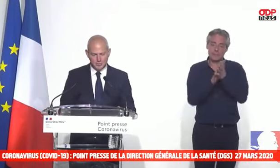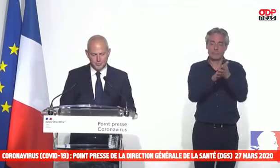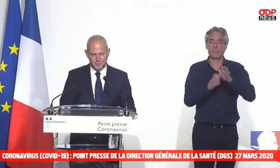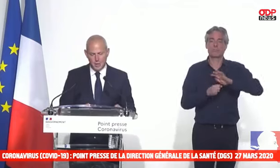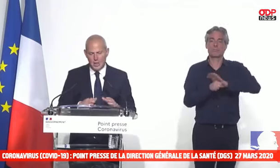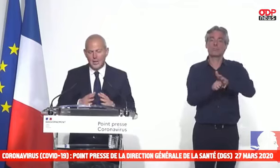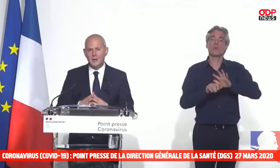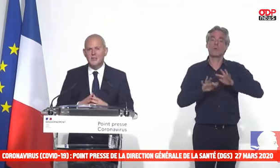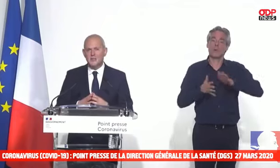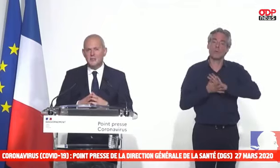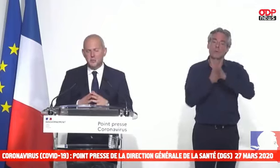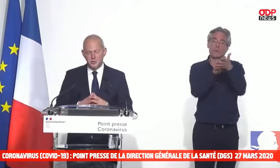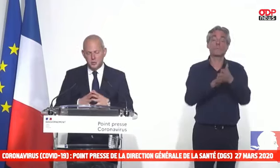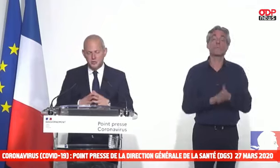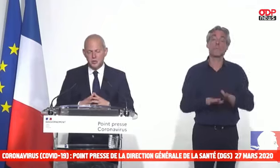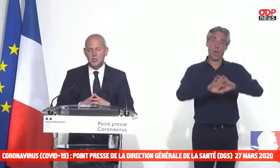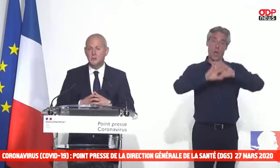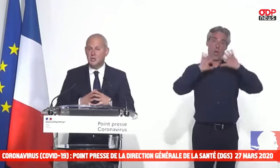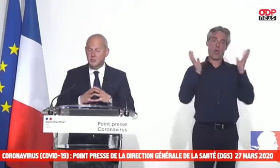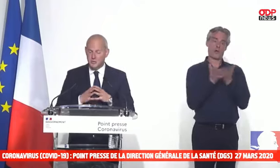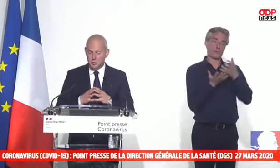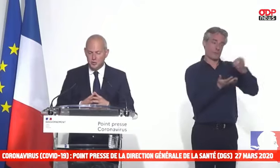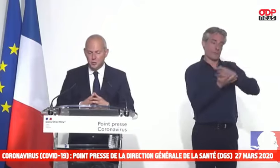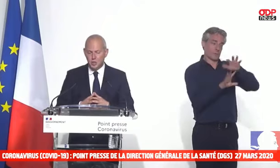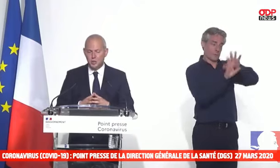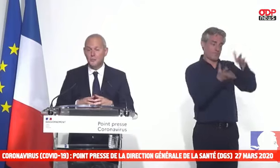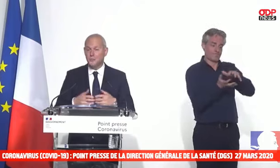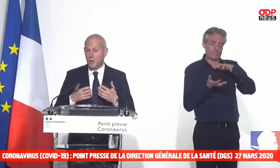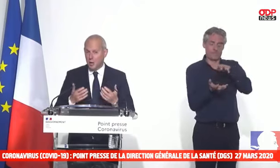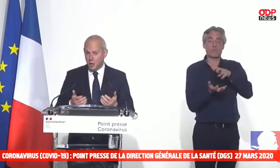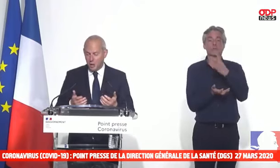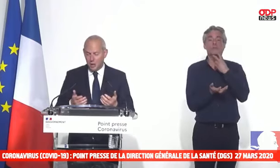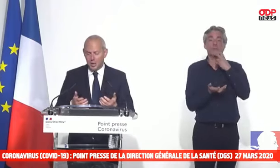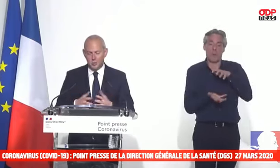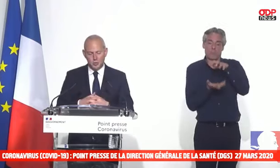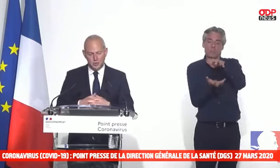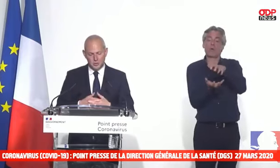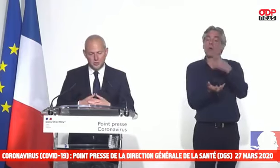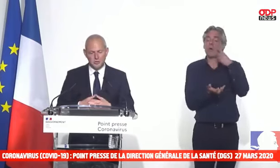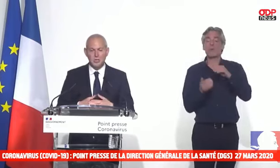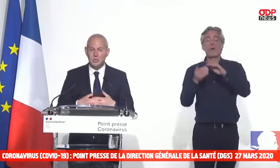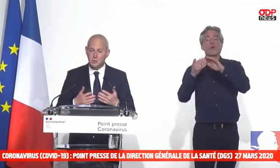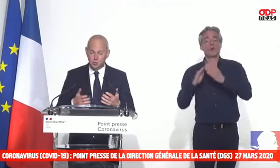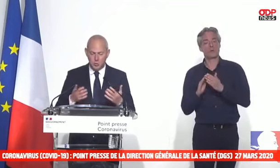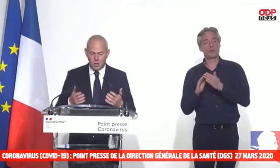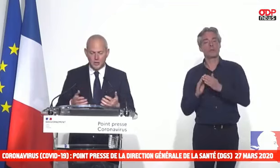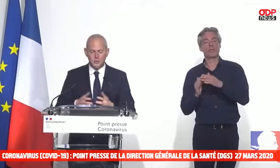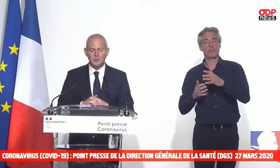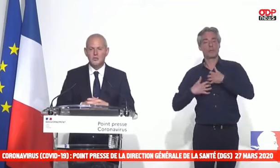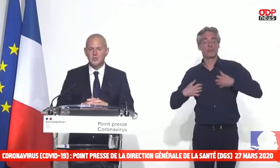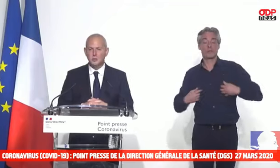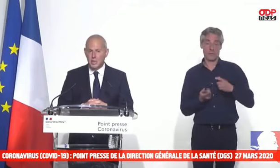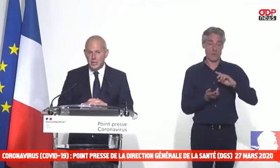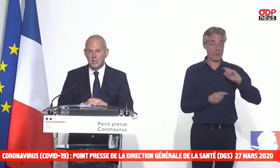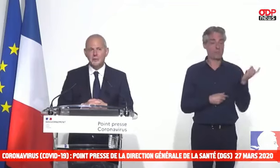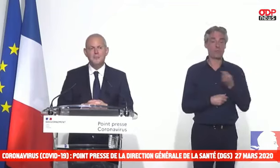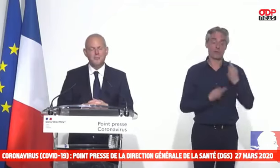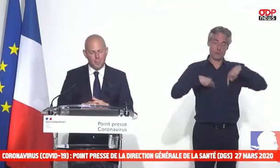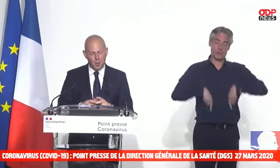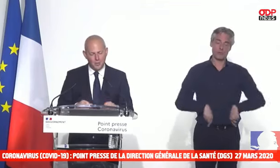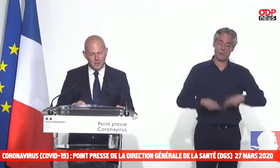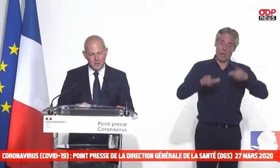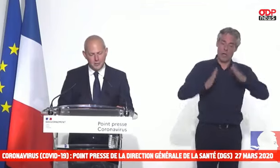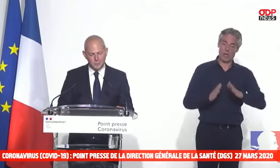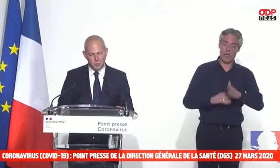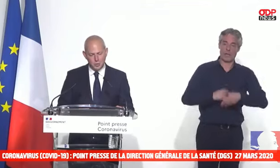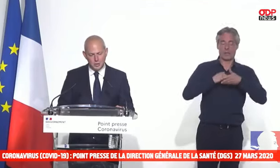Covid-19. La mise à disposition de ces données bénéficie aux citoyens, à la communauté scientifique et surtout à la prise de décision éclairée